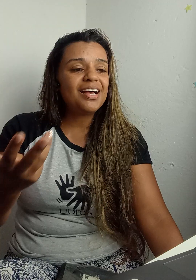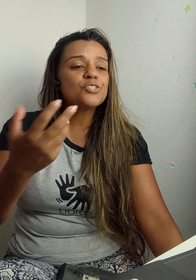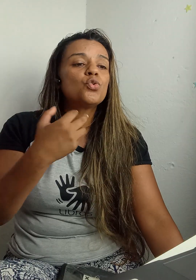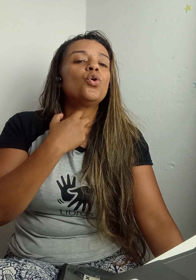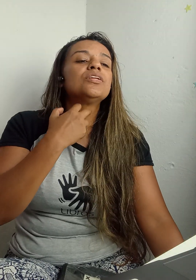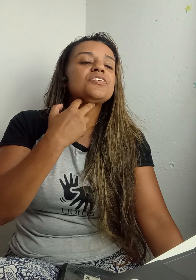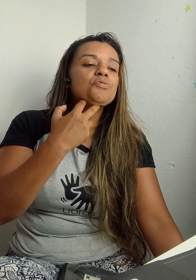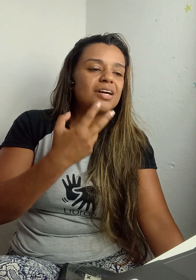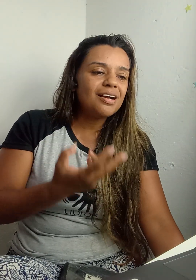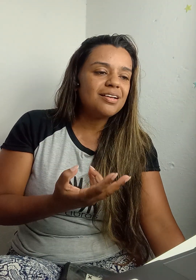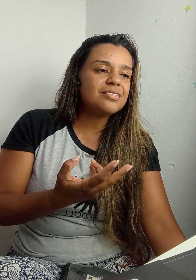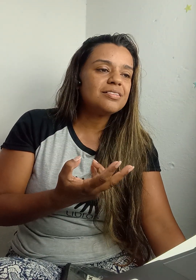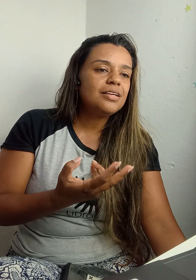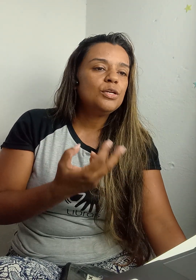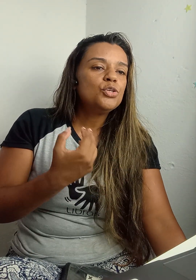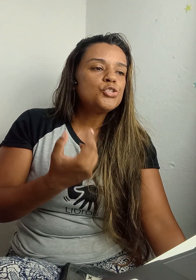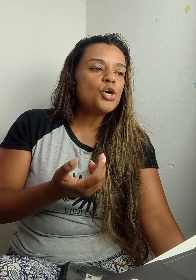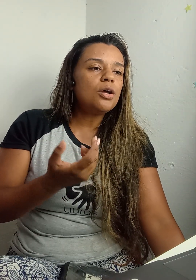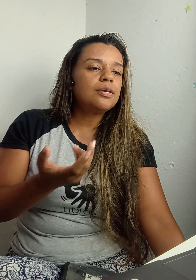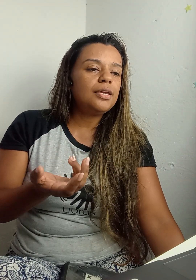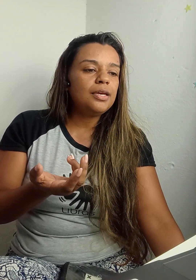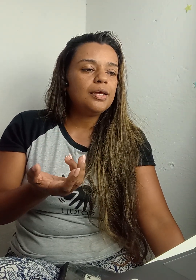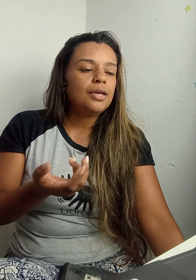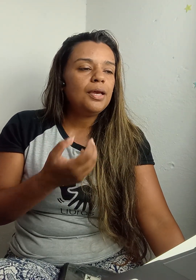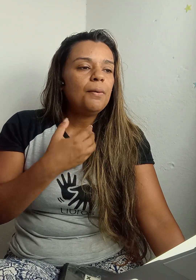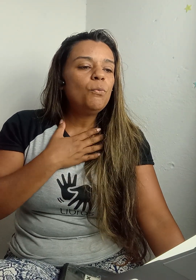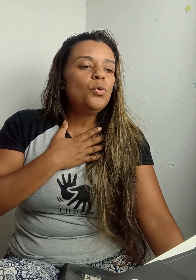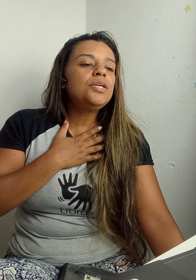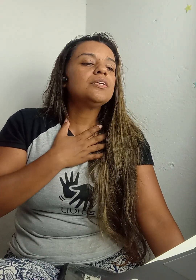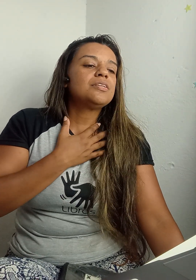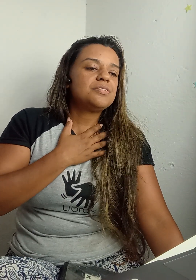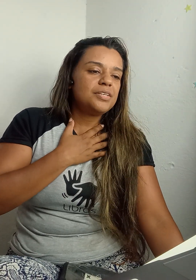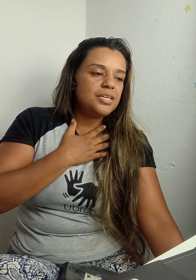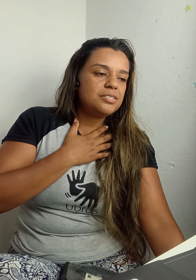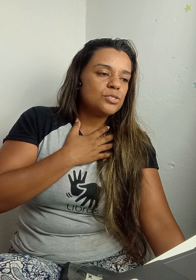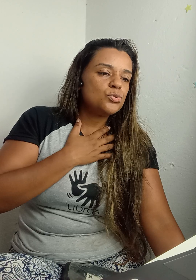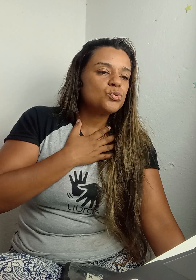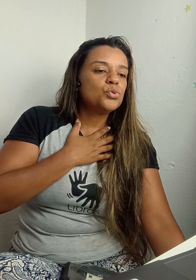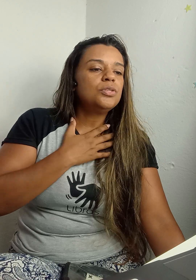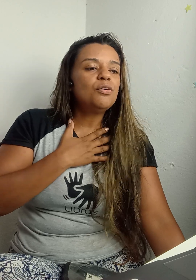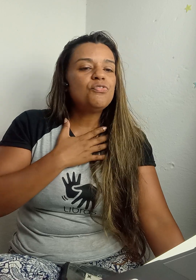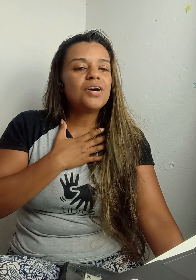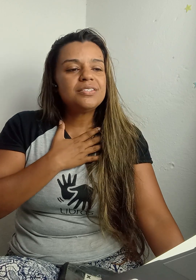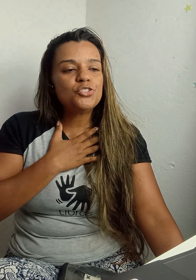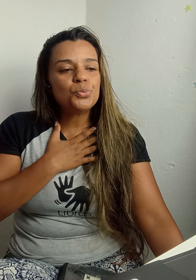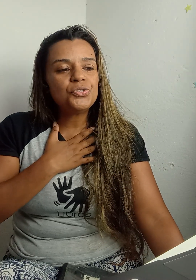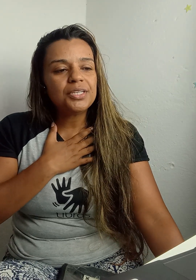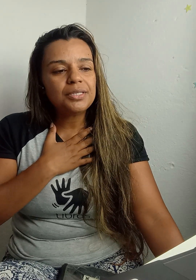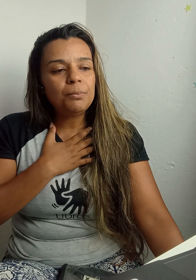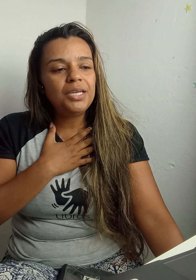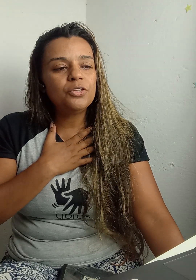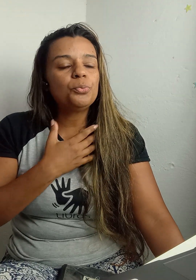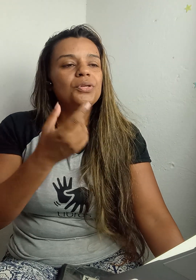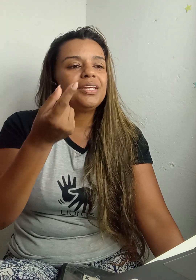as cordas vocais. Só que muitas das vezes o surdo não faz esse tipo de tratamento